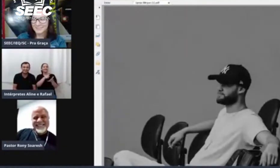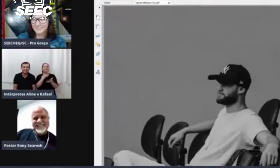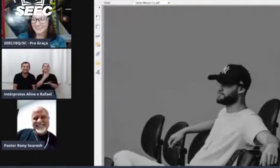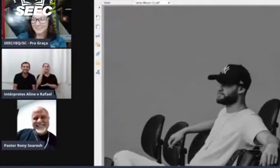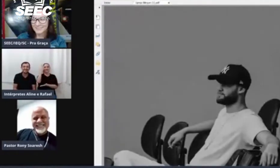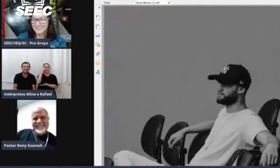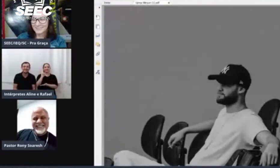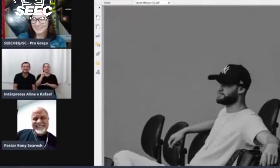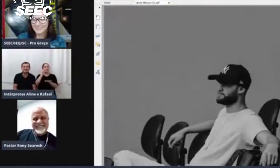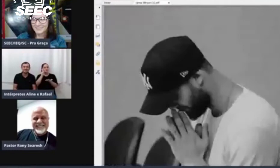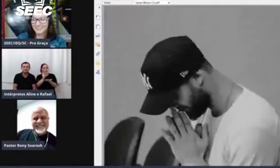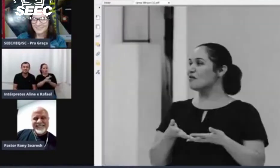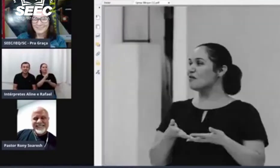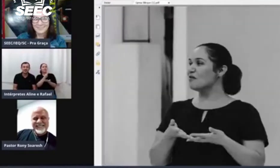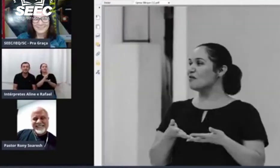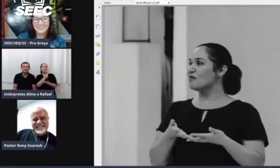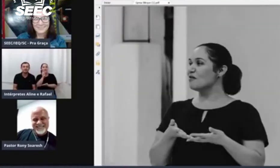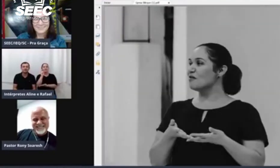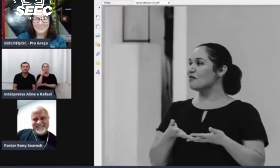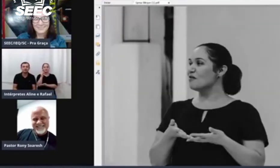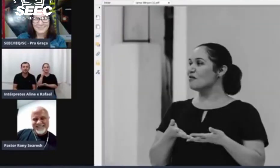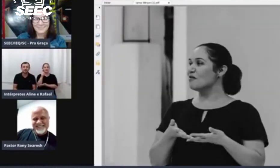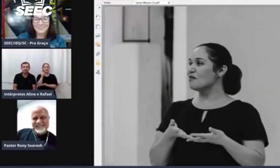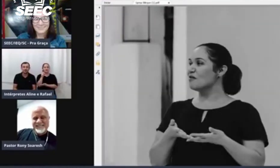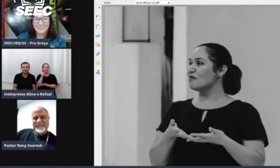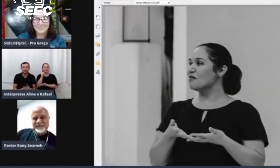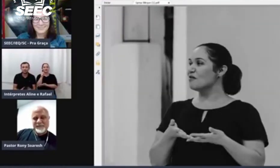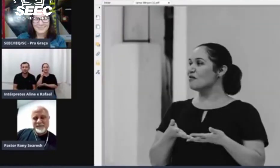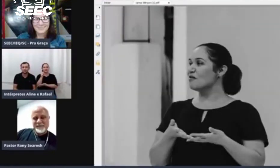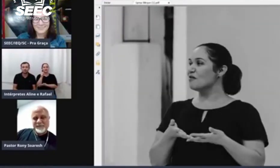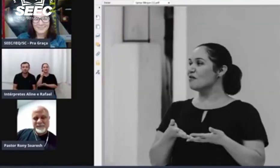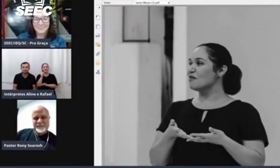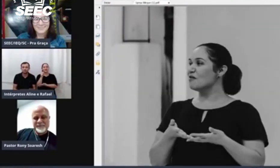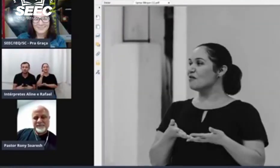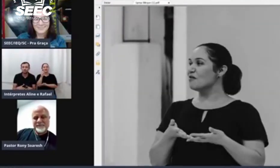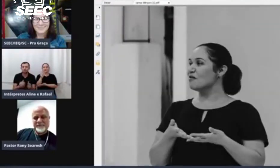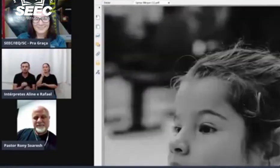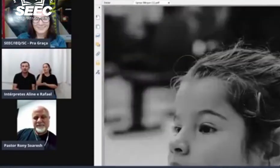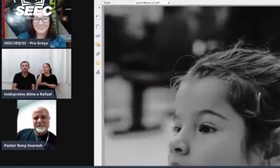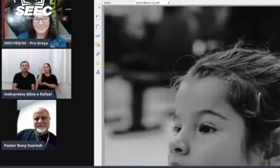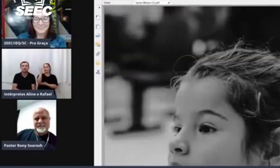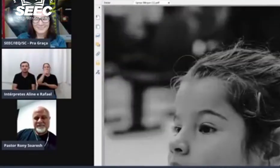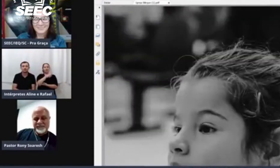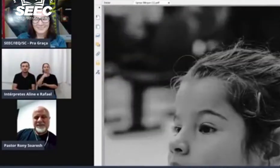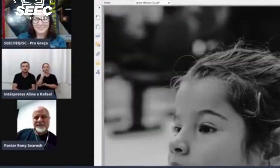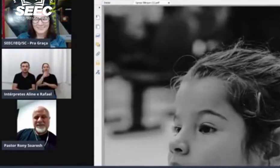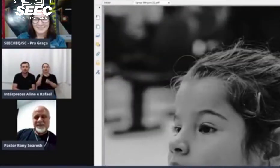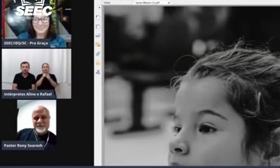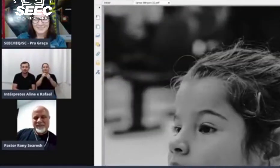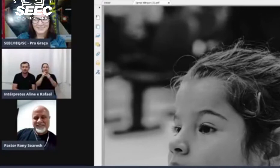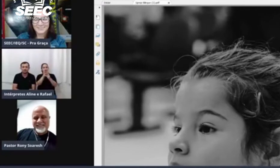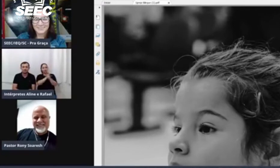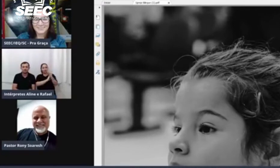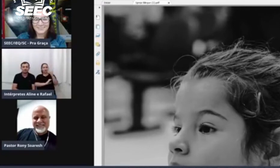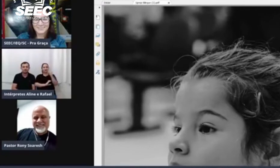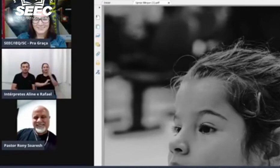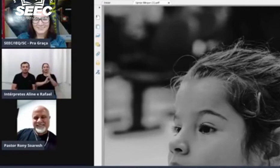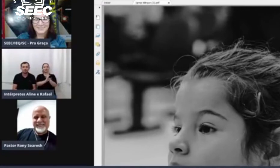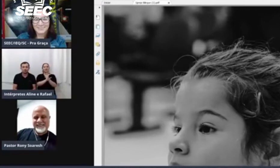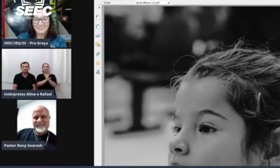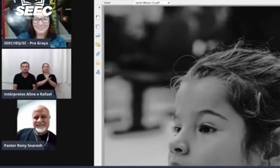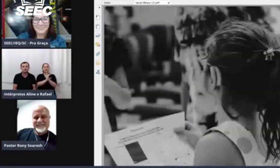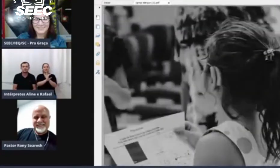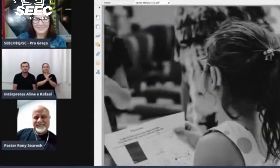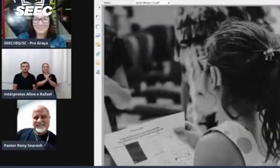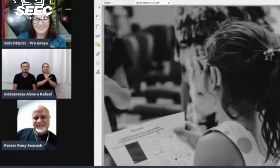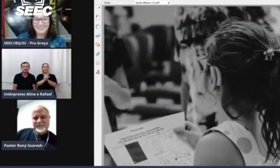Deus, eu creio que em breve, né, numa data muito próxima, nós vamos continuar, né, com esse trabalho, né,